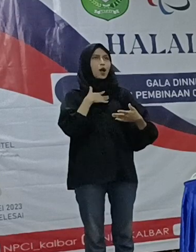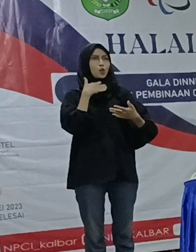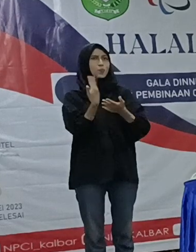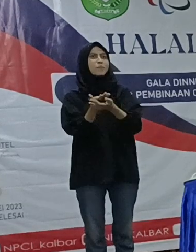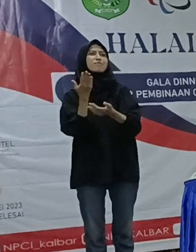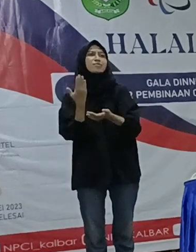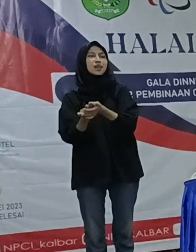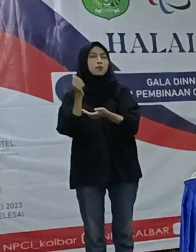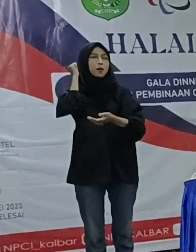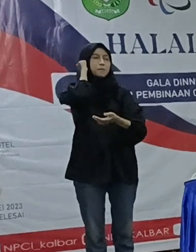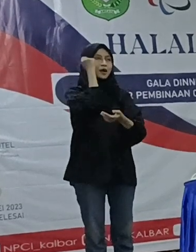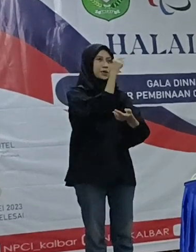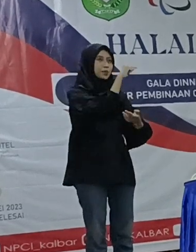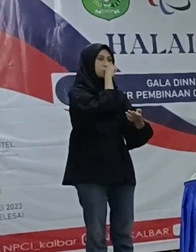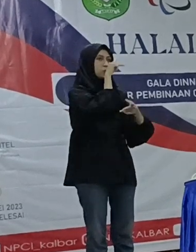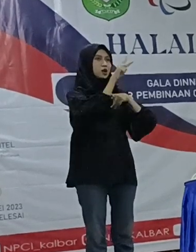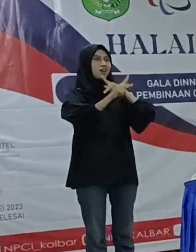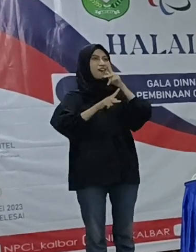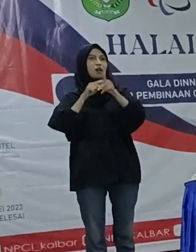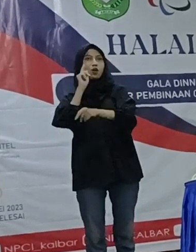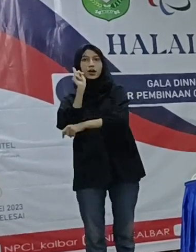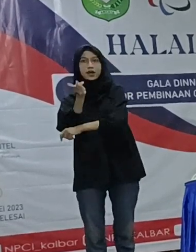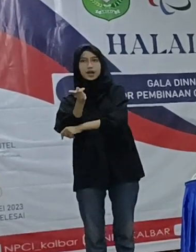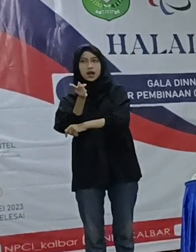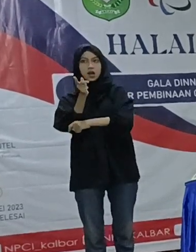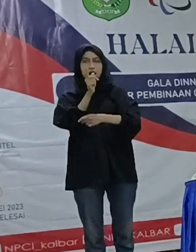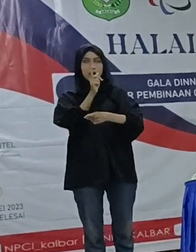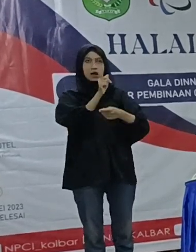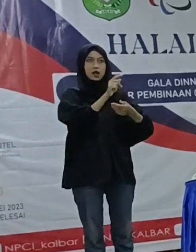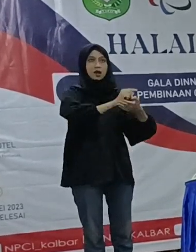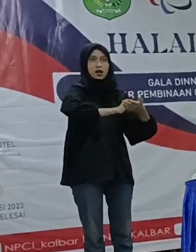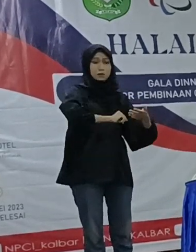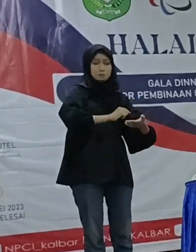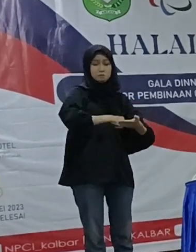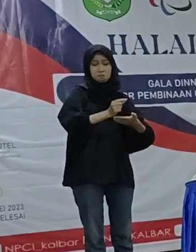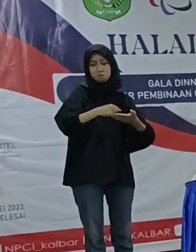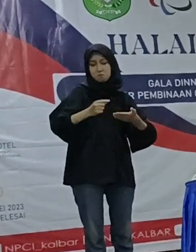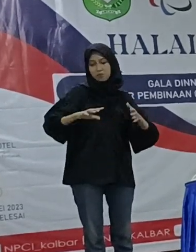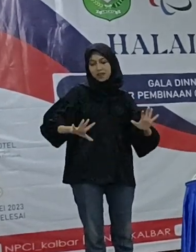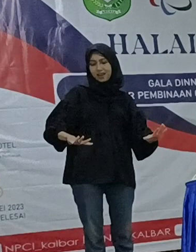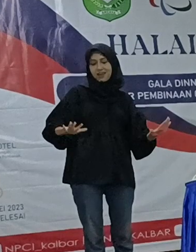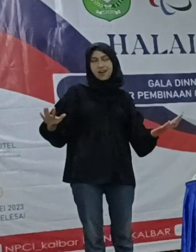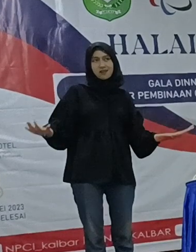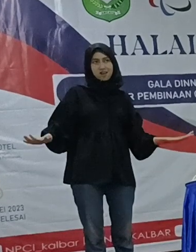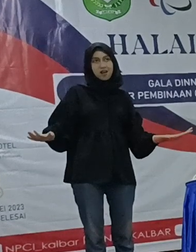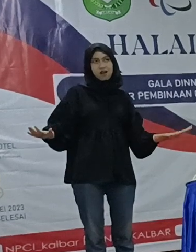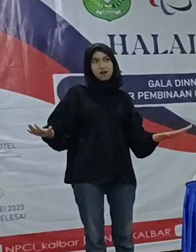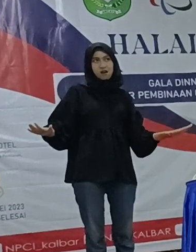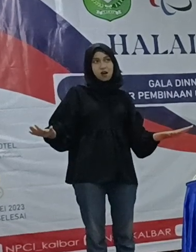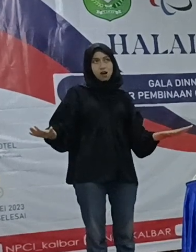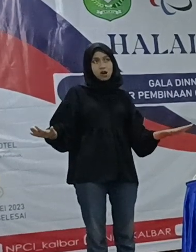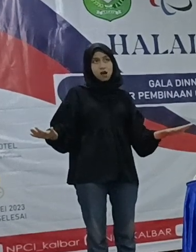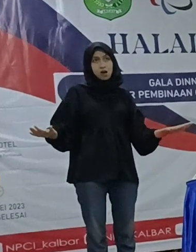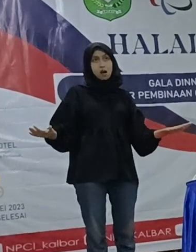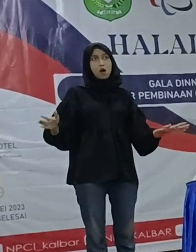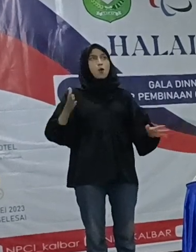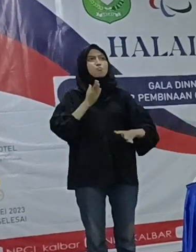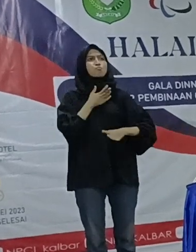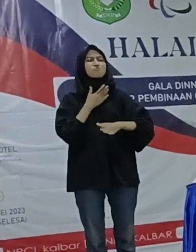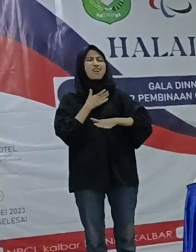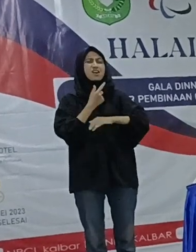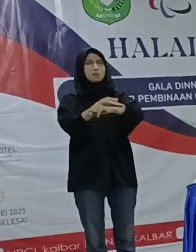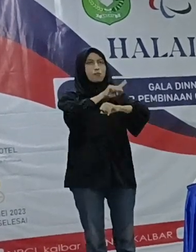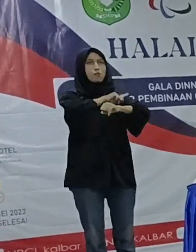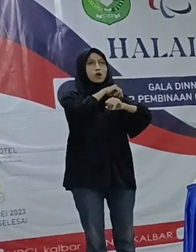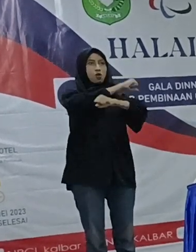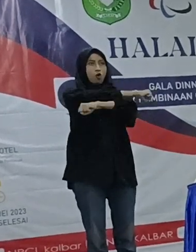Ibu, jika ada pelajar, ada pelajar yang memang bakat olahraga di